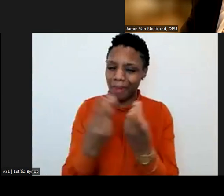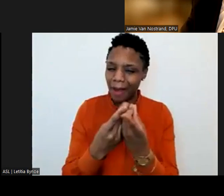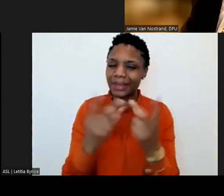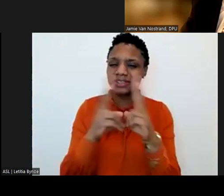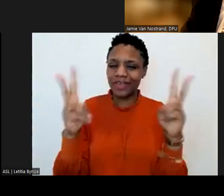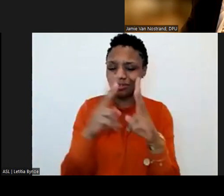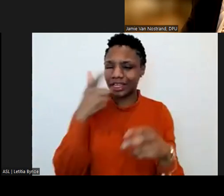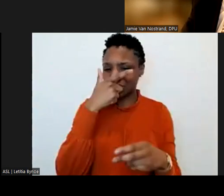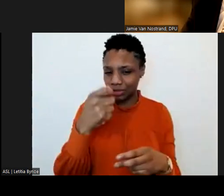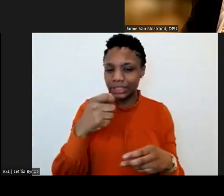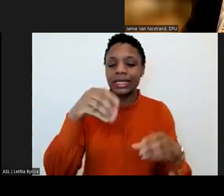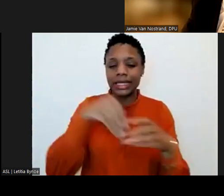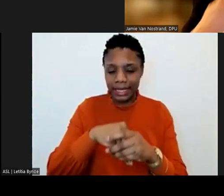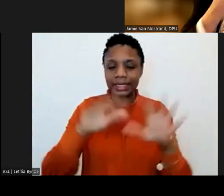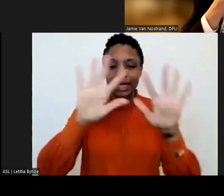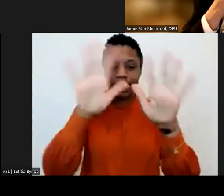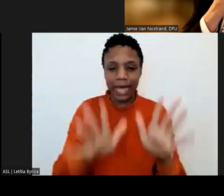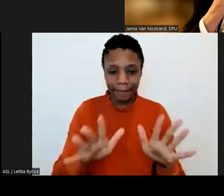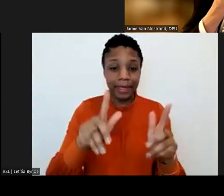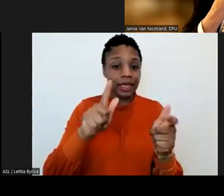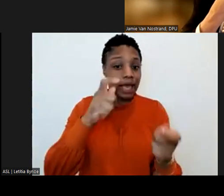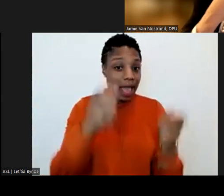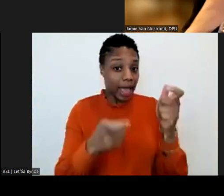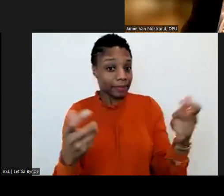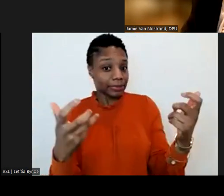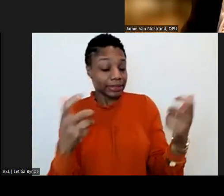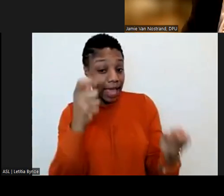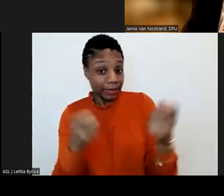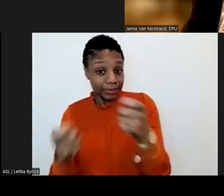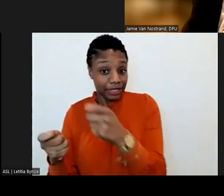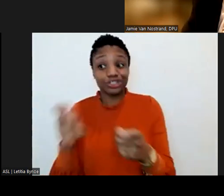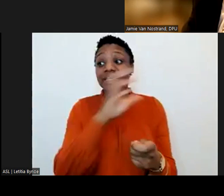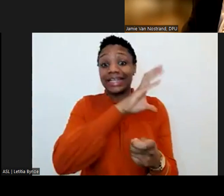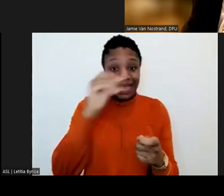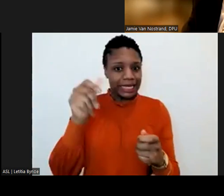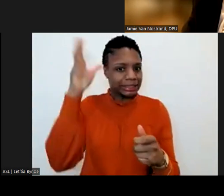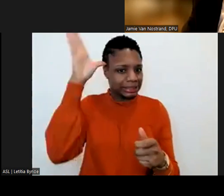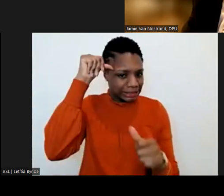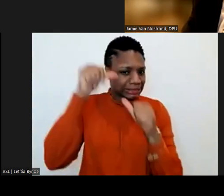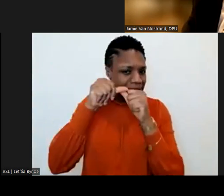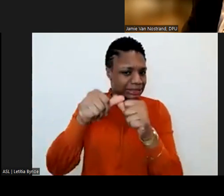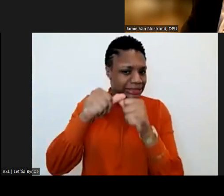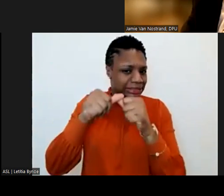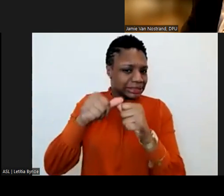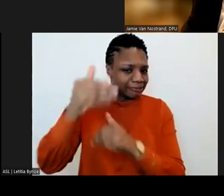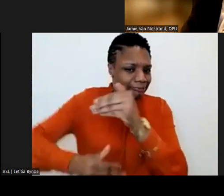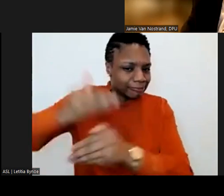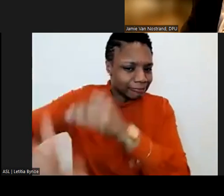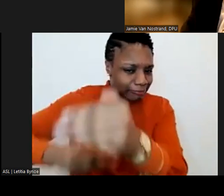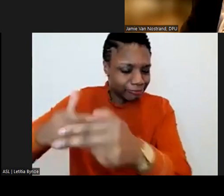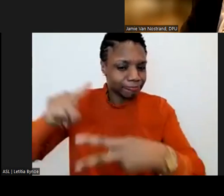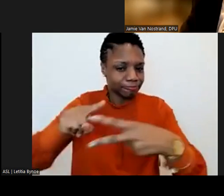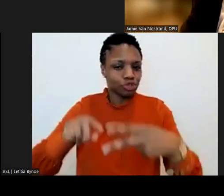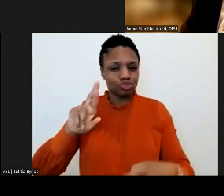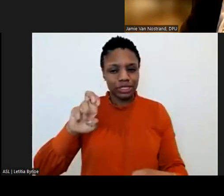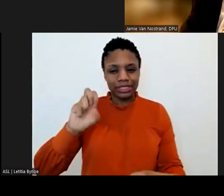futuras Okay gracias calila muy buena pregunta el departamento tiene mucho interés en la resiliencia y